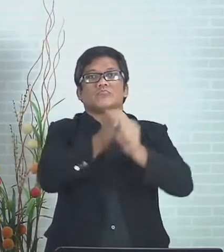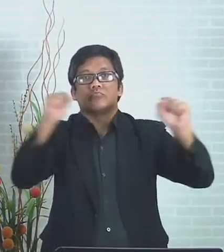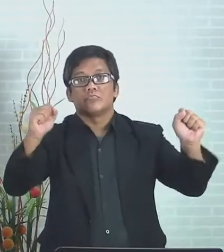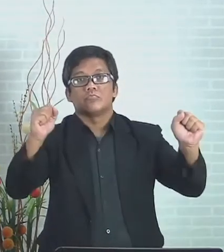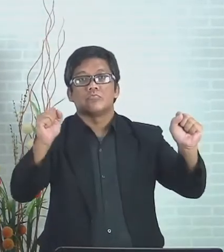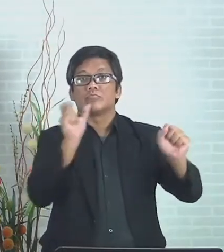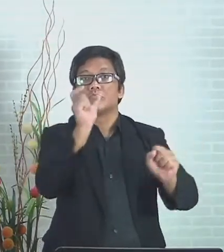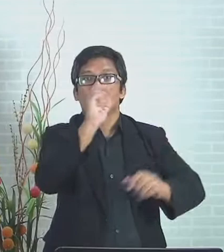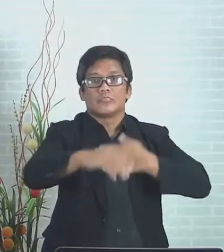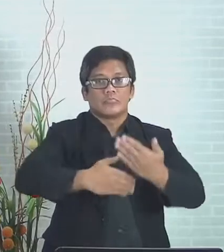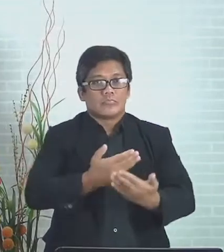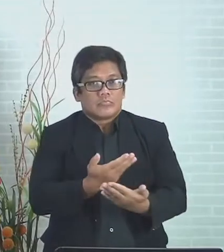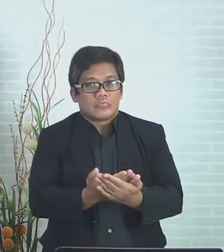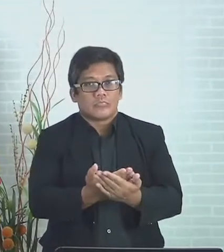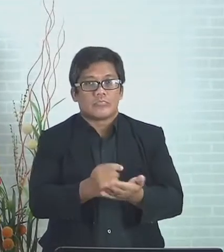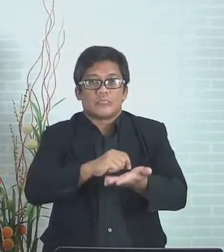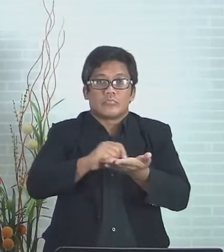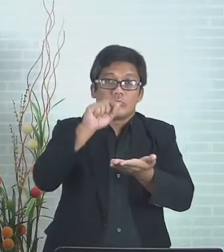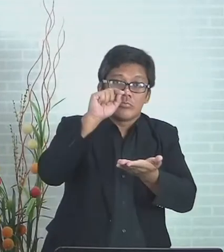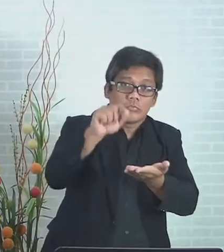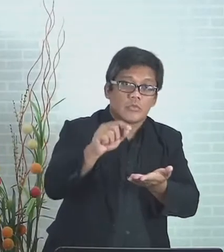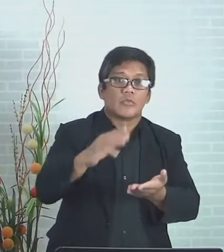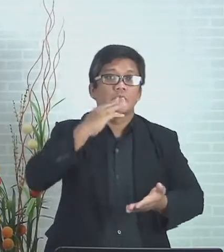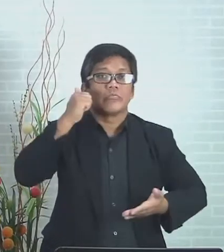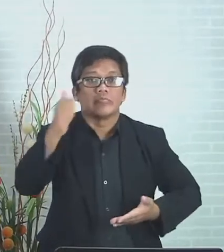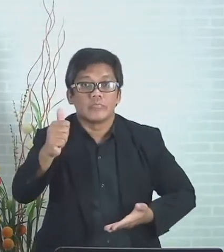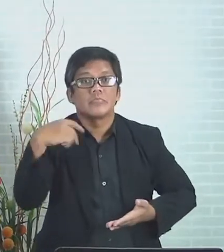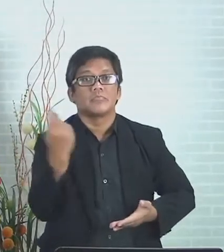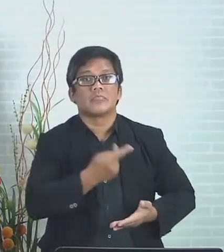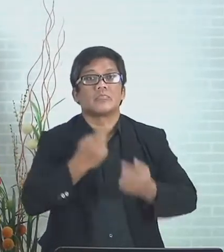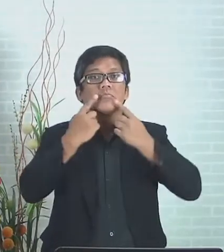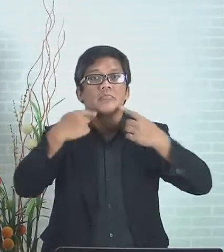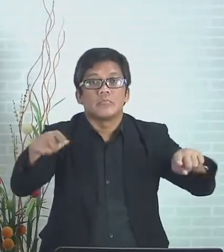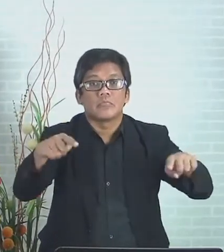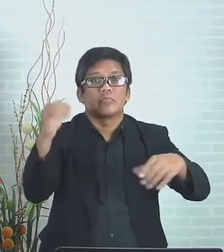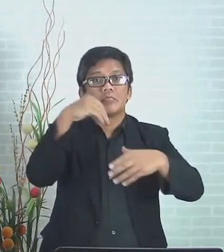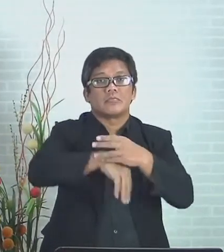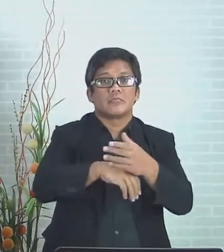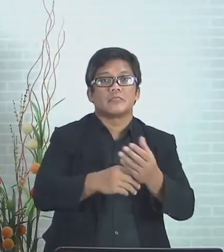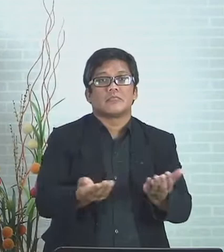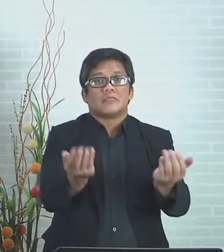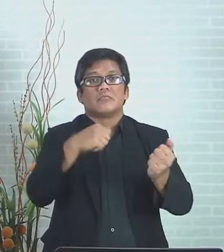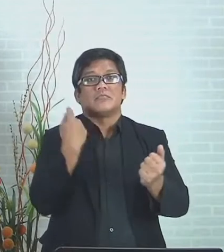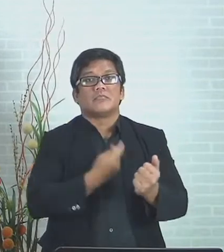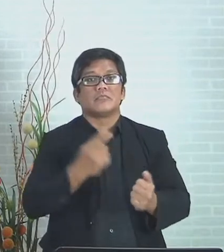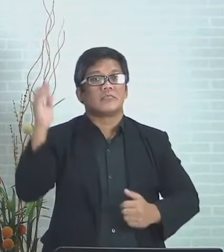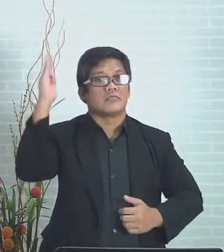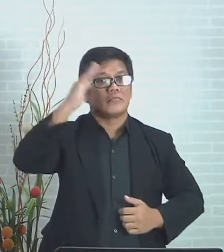segala-galanya nama itu perlu kita deklarasikan dalam kehidupan kita sehari-hari agar